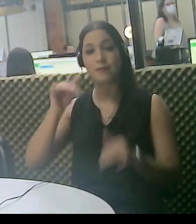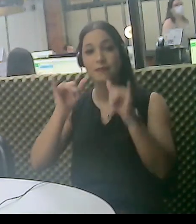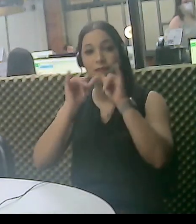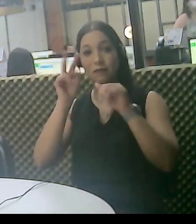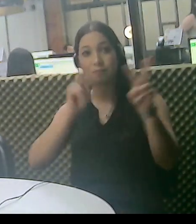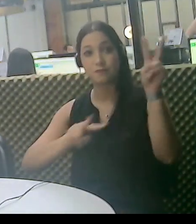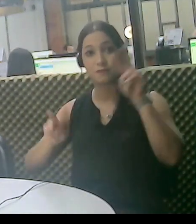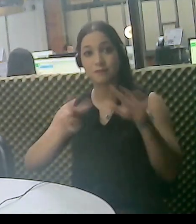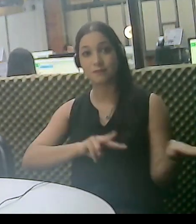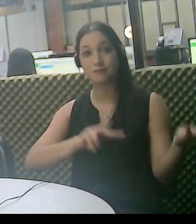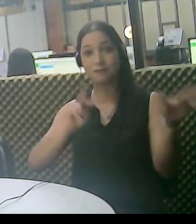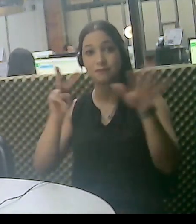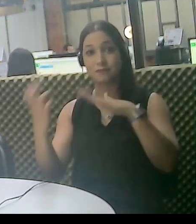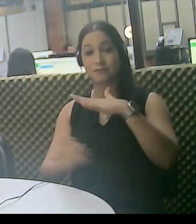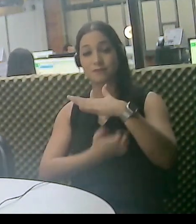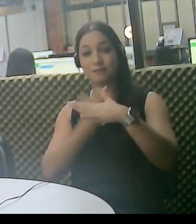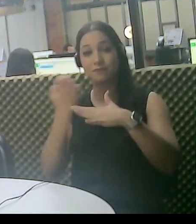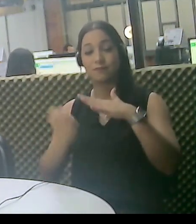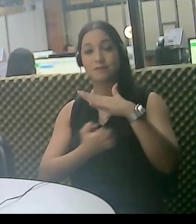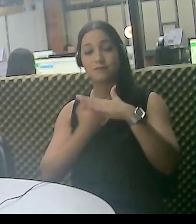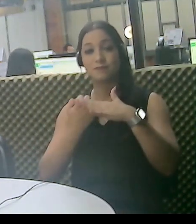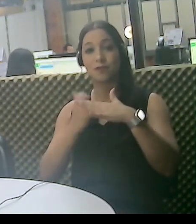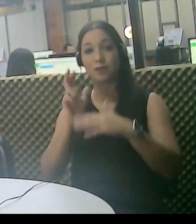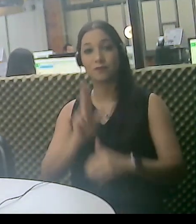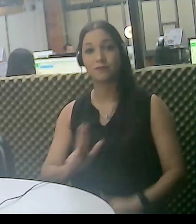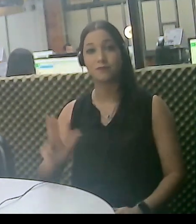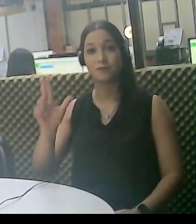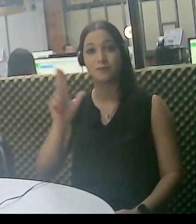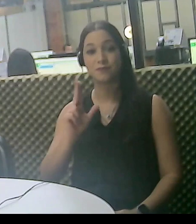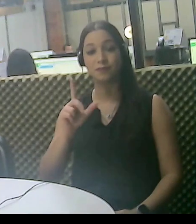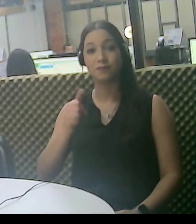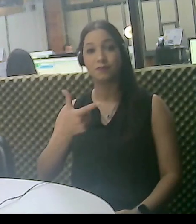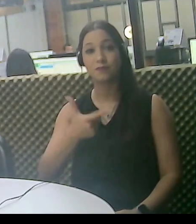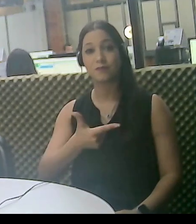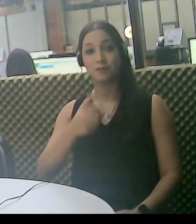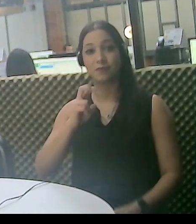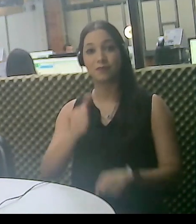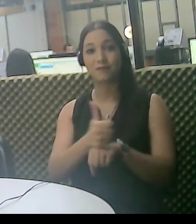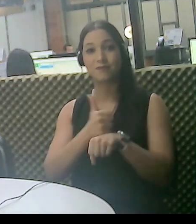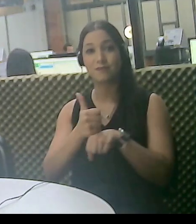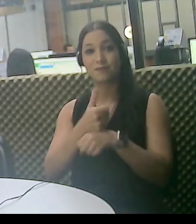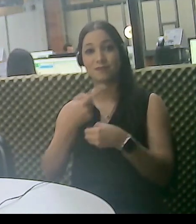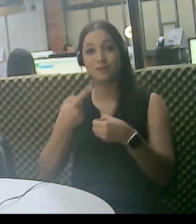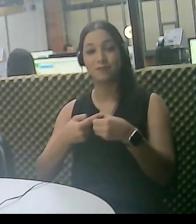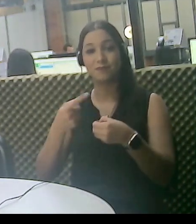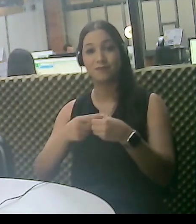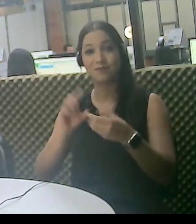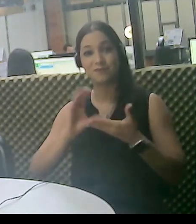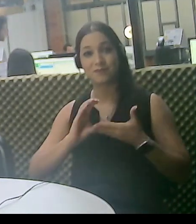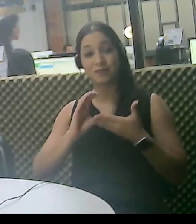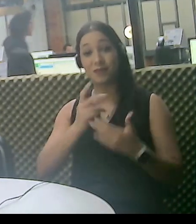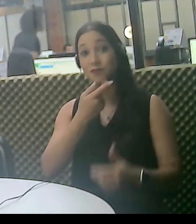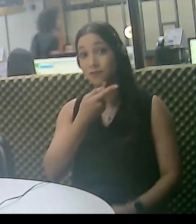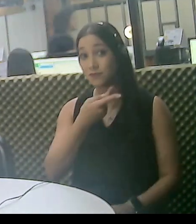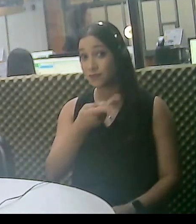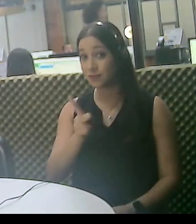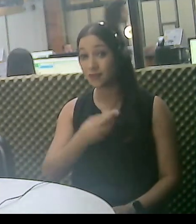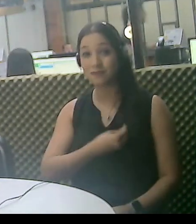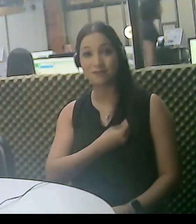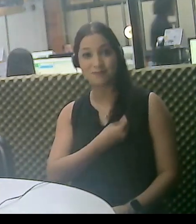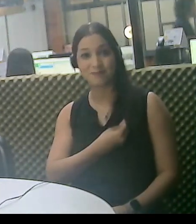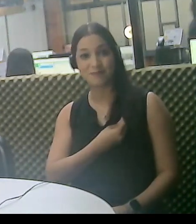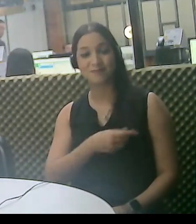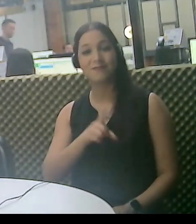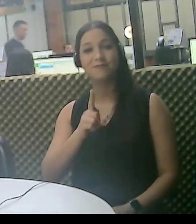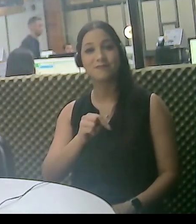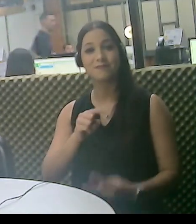divulgada nesta semana pela empresa de consultoria, Uberlândia está entre as 25 melhores cidades para se visitar e viver, que